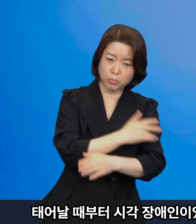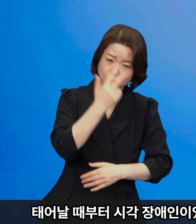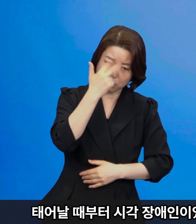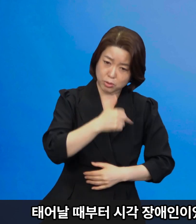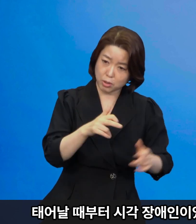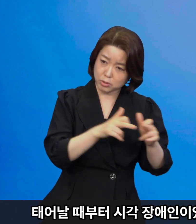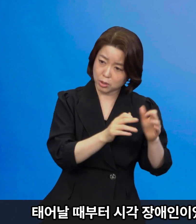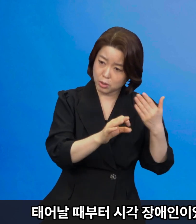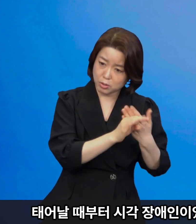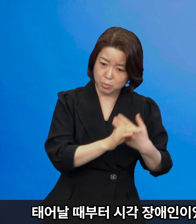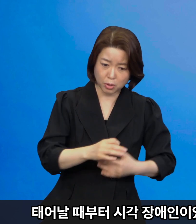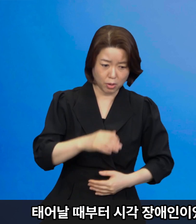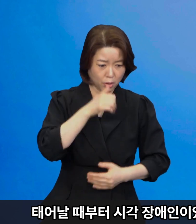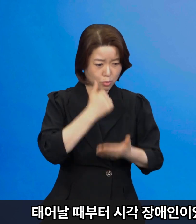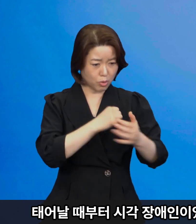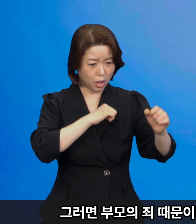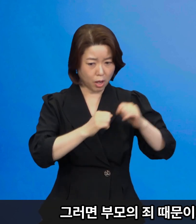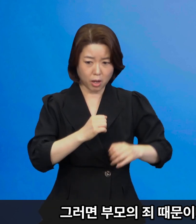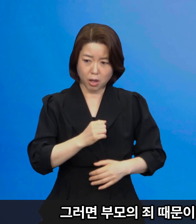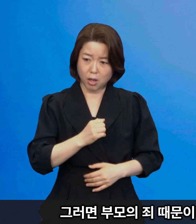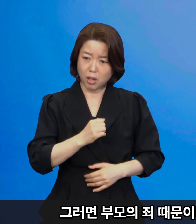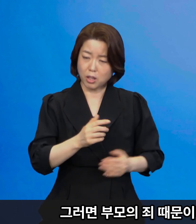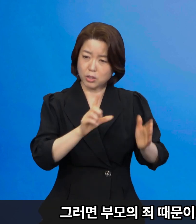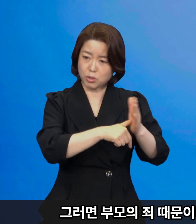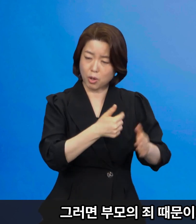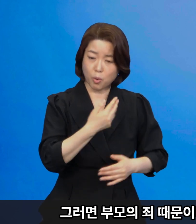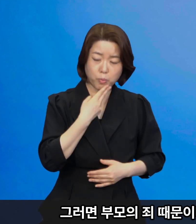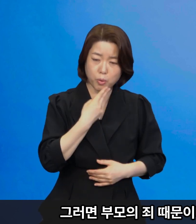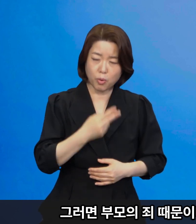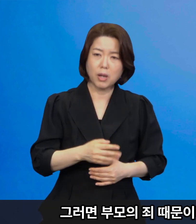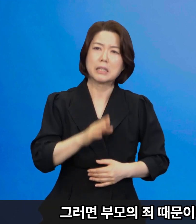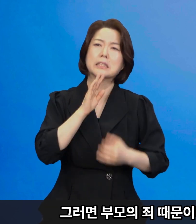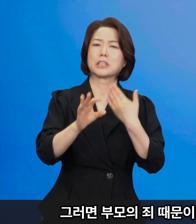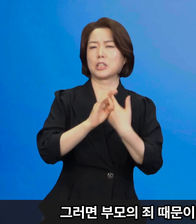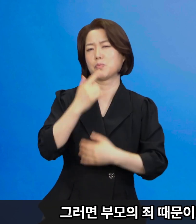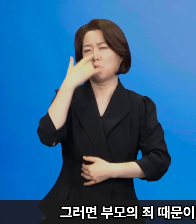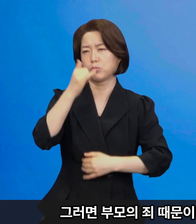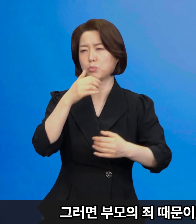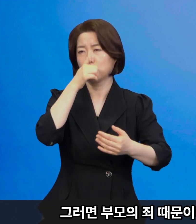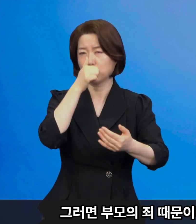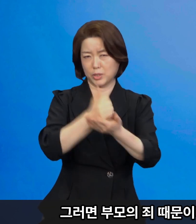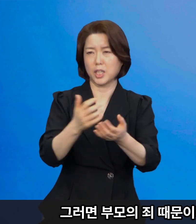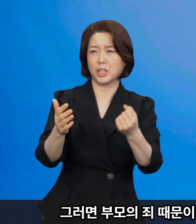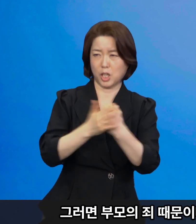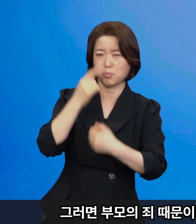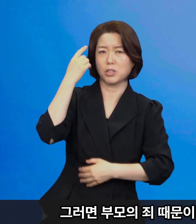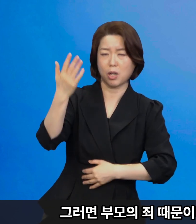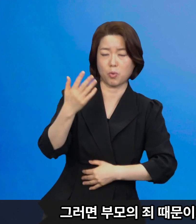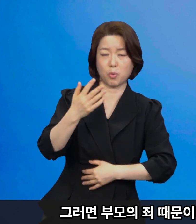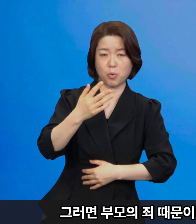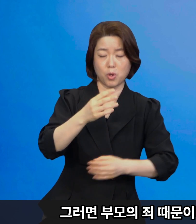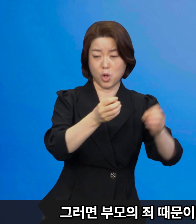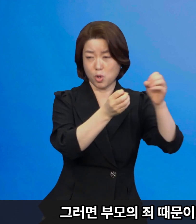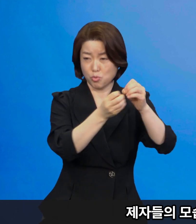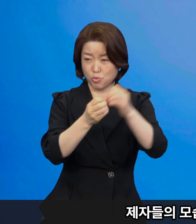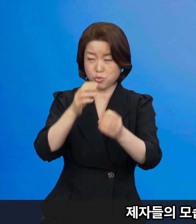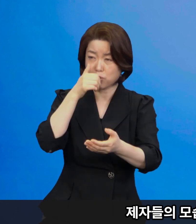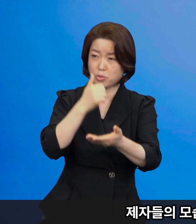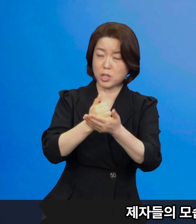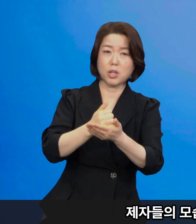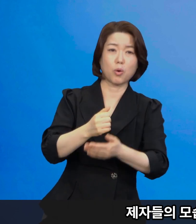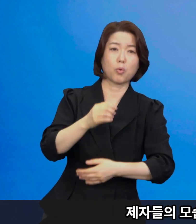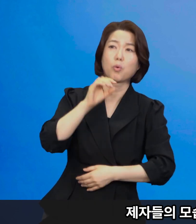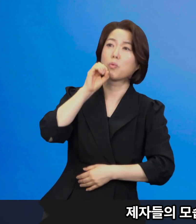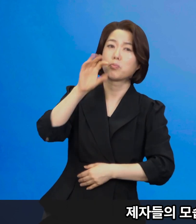장애인이었으면 죄를 지을 시간이 없었을 텐데 그러면 부모의 죄 때문이냐고 유전죄까지 들먹이고 있는